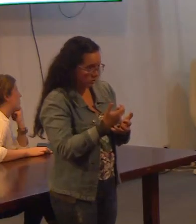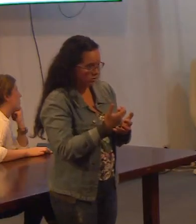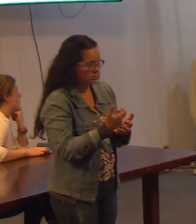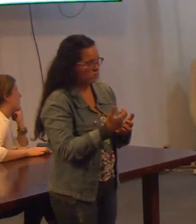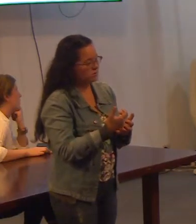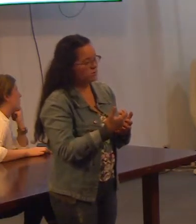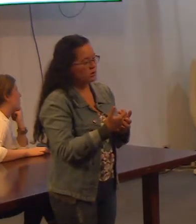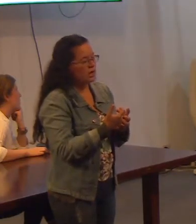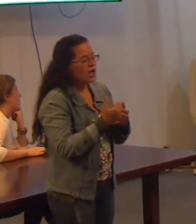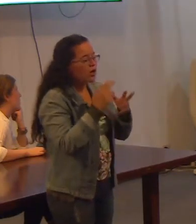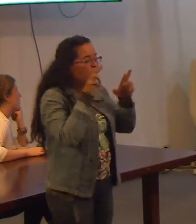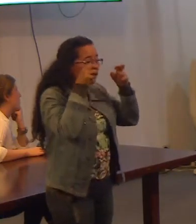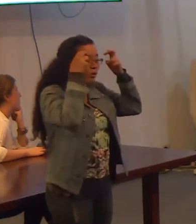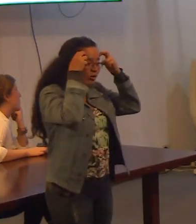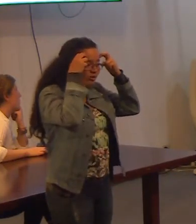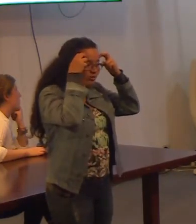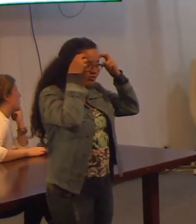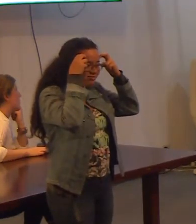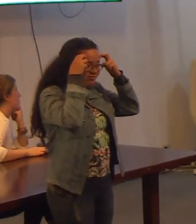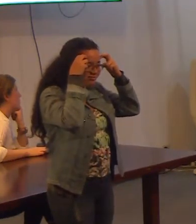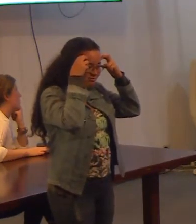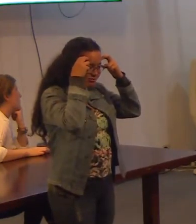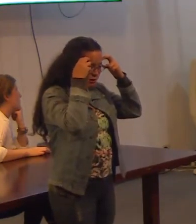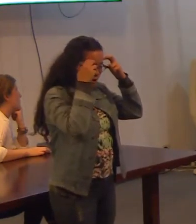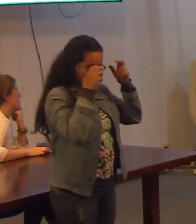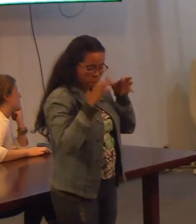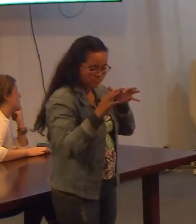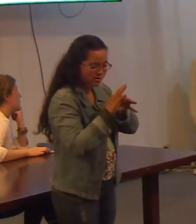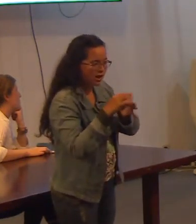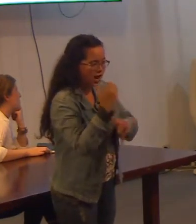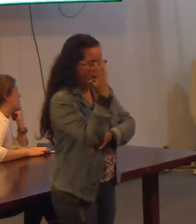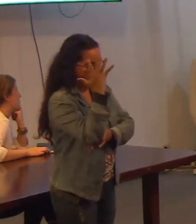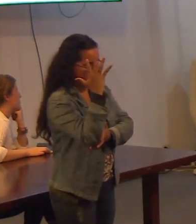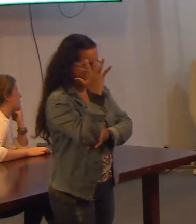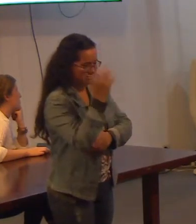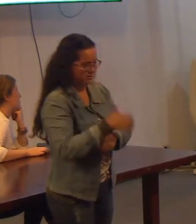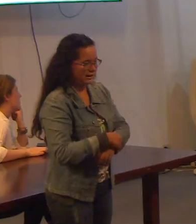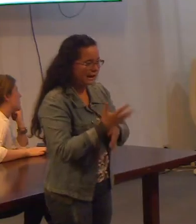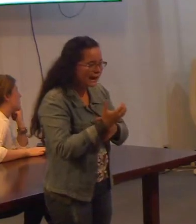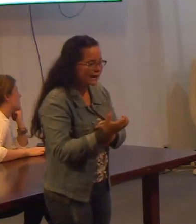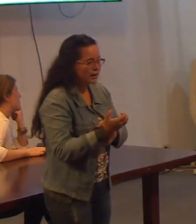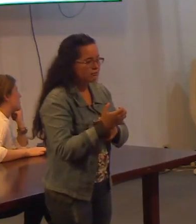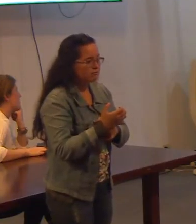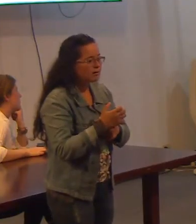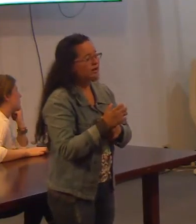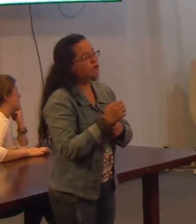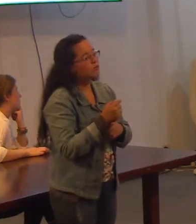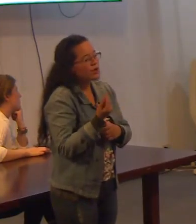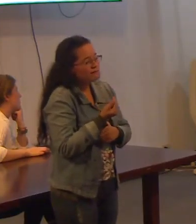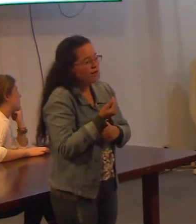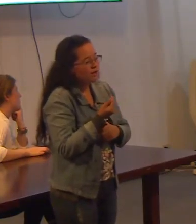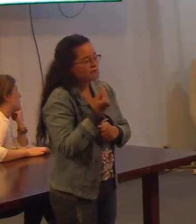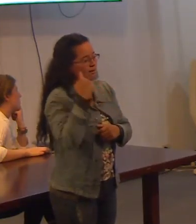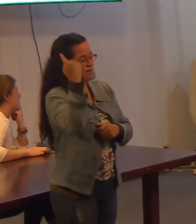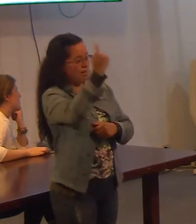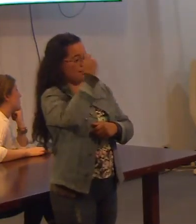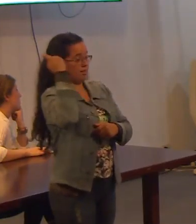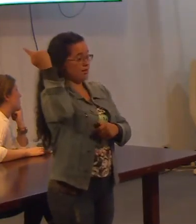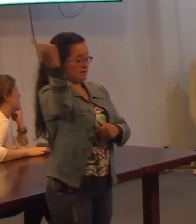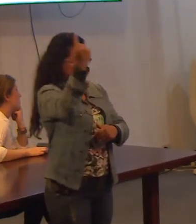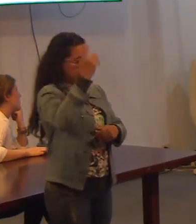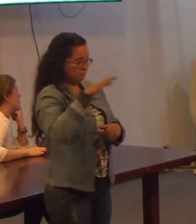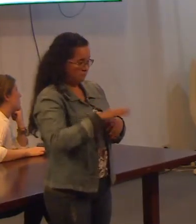obligar esos conocimientos, no queríamos como llevar el árbol y ya, queríamos empezar desde lo más pequeño hasta lo más grande. Por eso empezamos